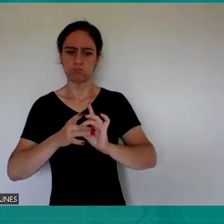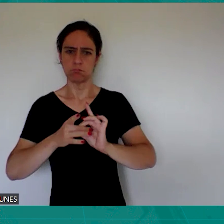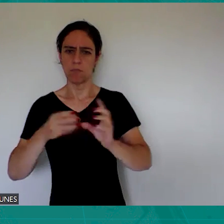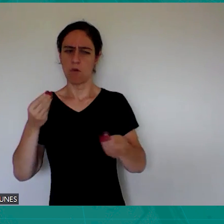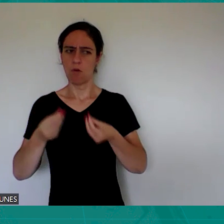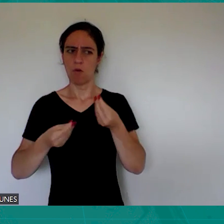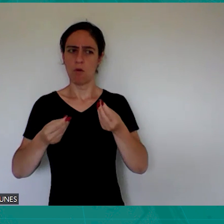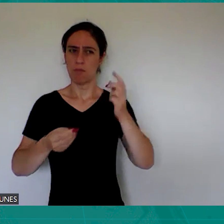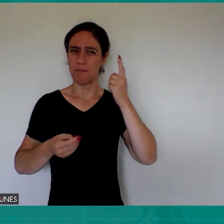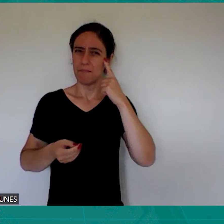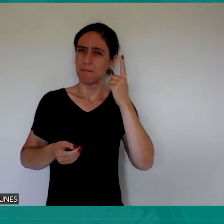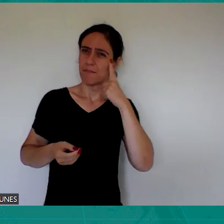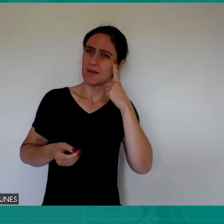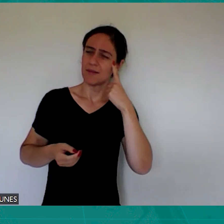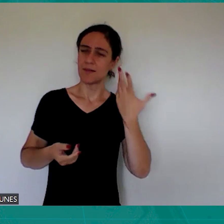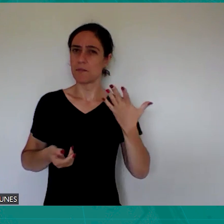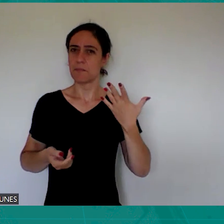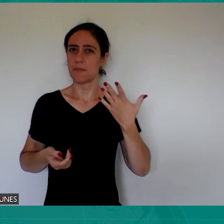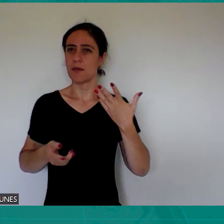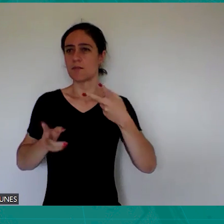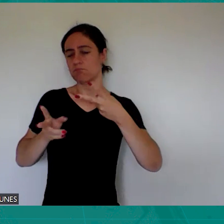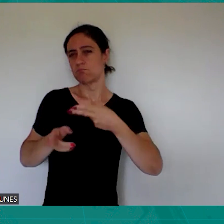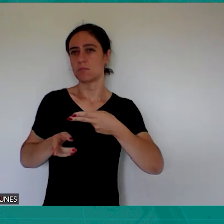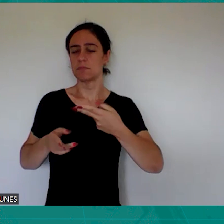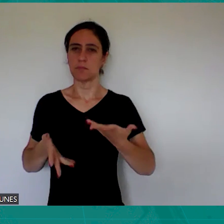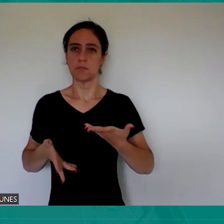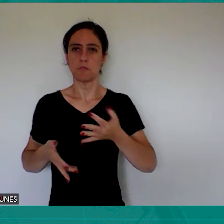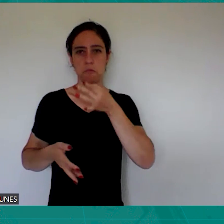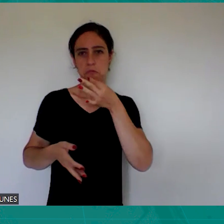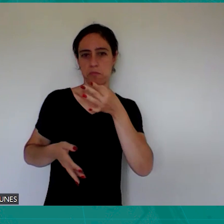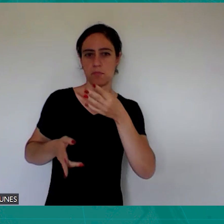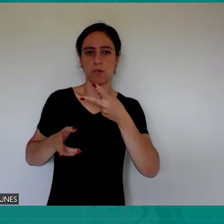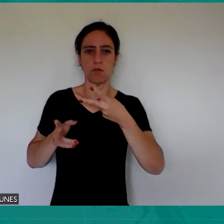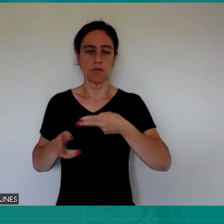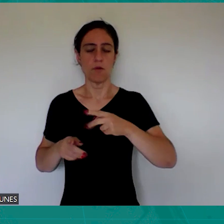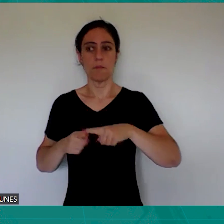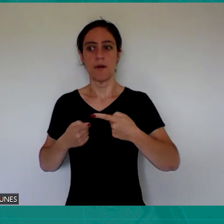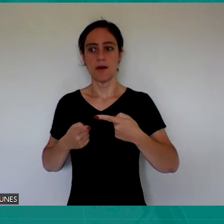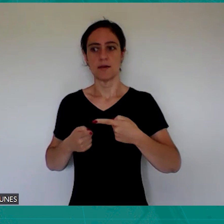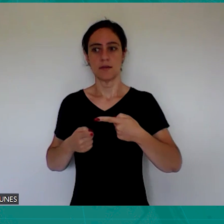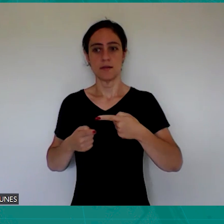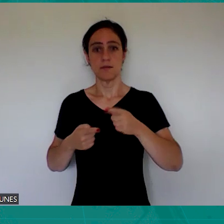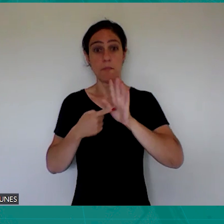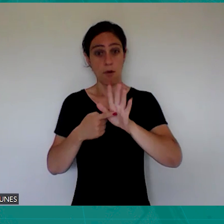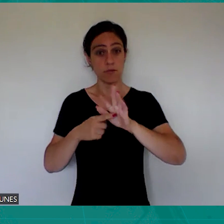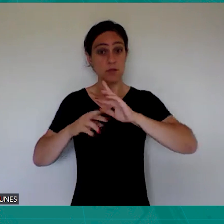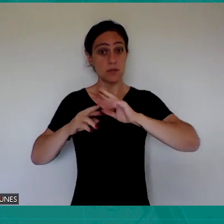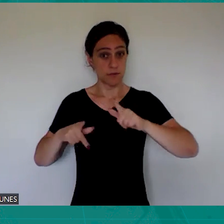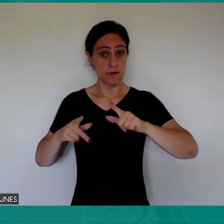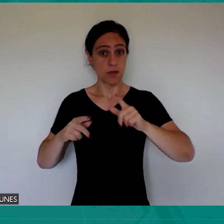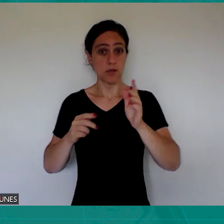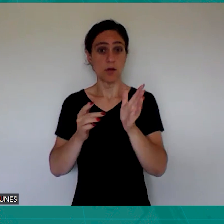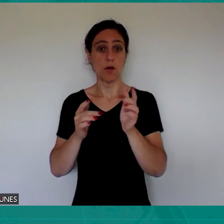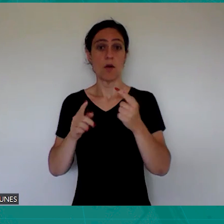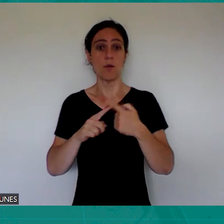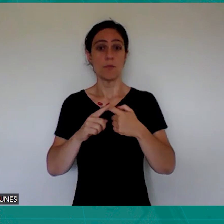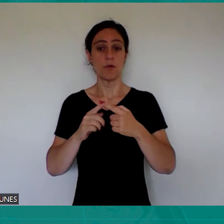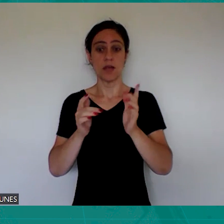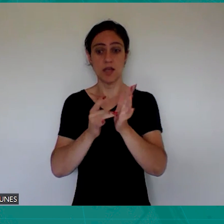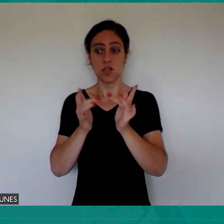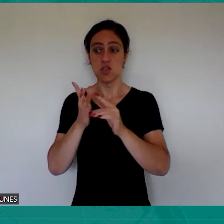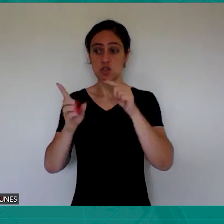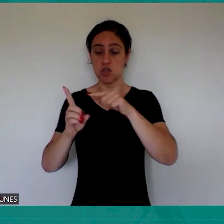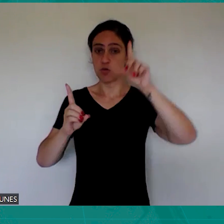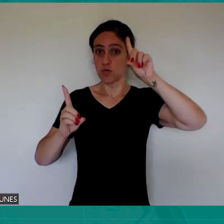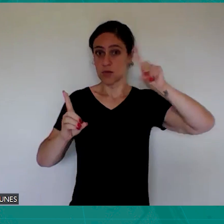Na concepção, nos pensamentos, mas aqui é diferente. Esse eu e o Pai somos um, irmãos, é